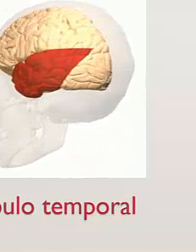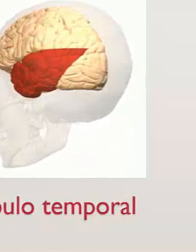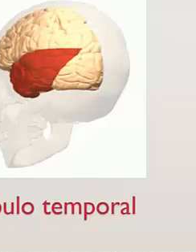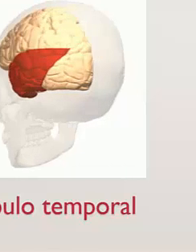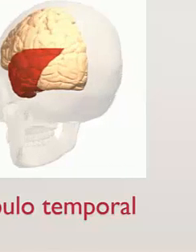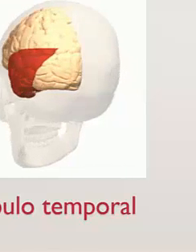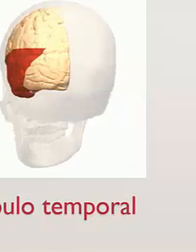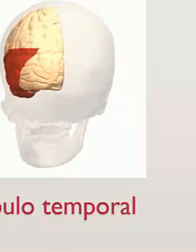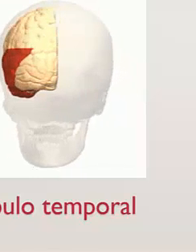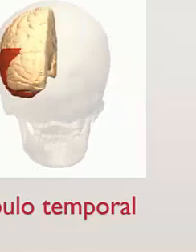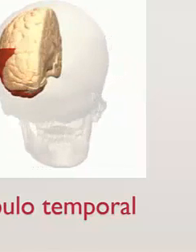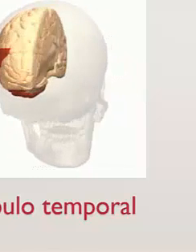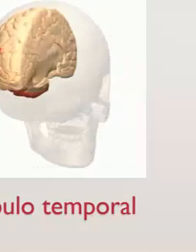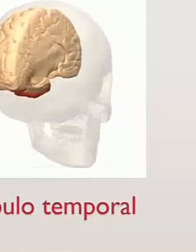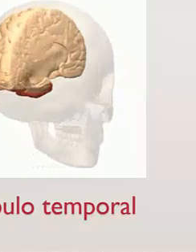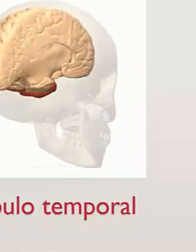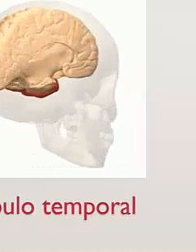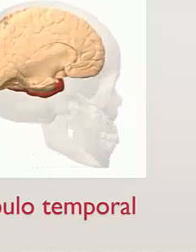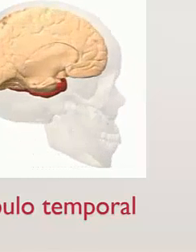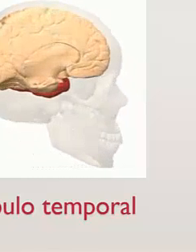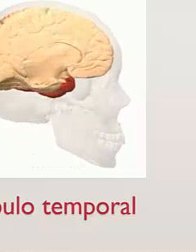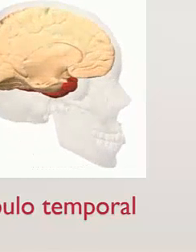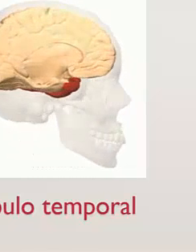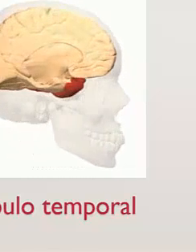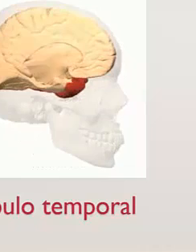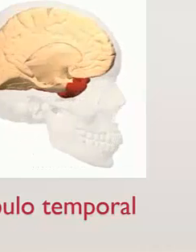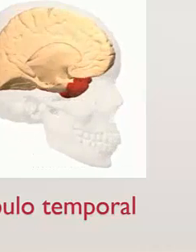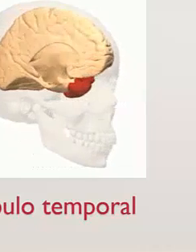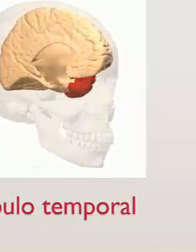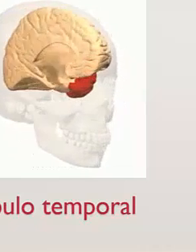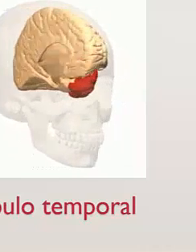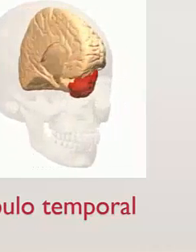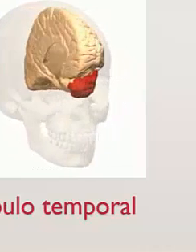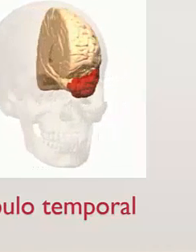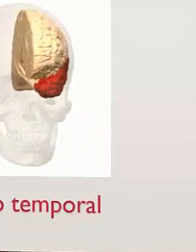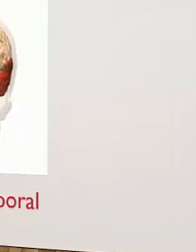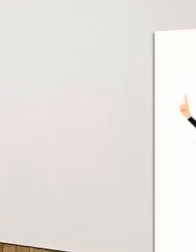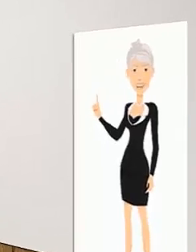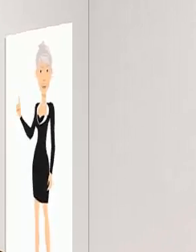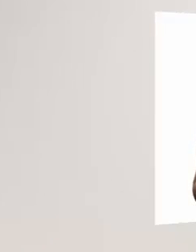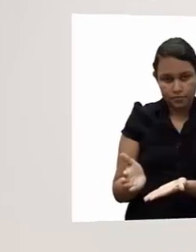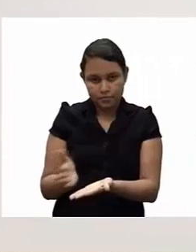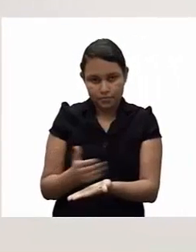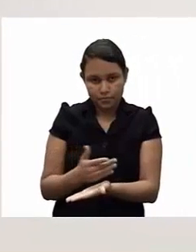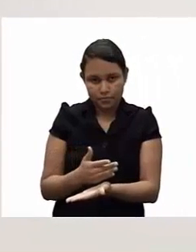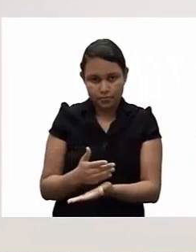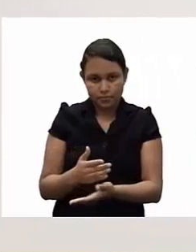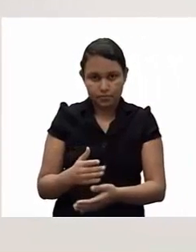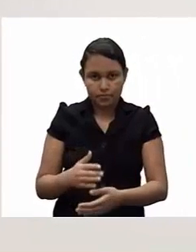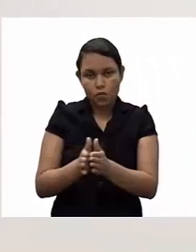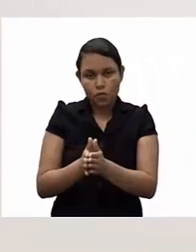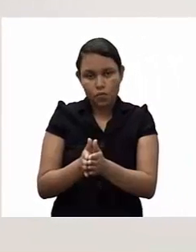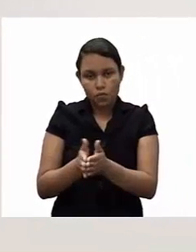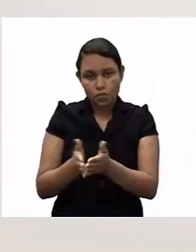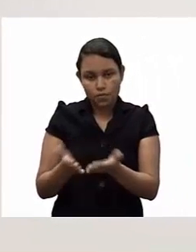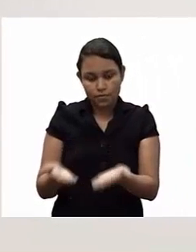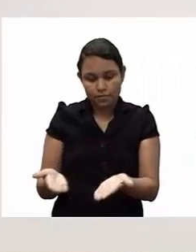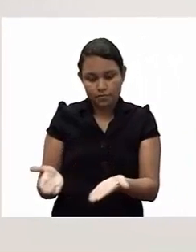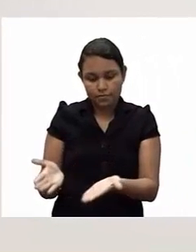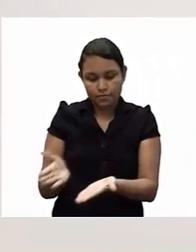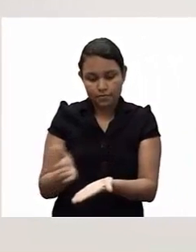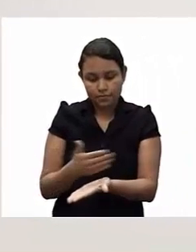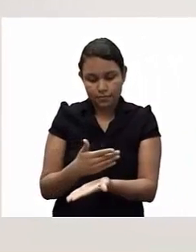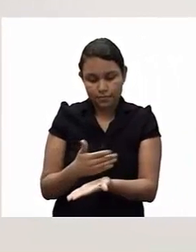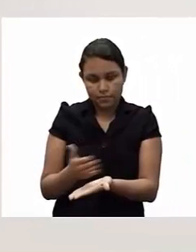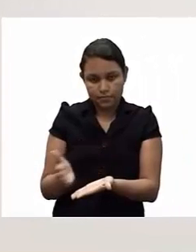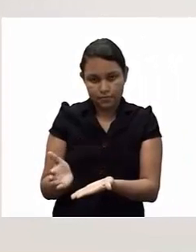lateral que diferencian entre los sonidos del habla y los que no son del habla. Los lenguajes de señas que se